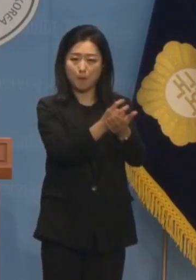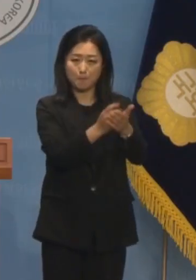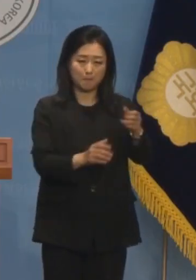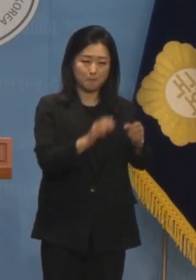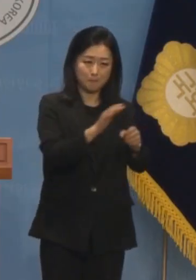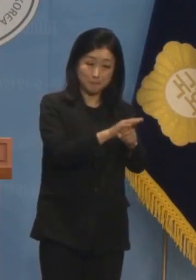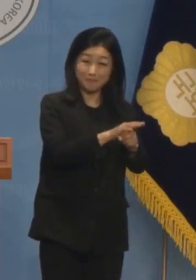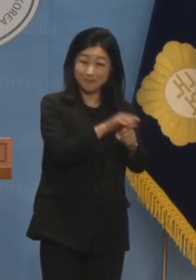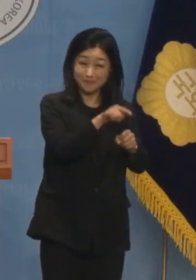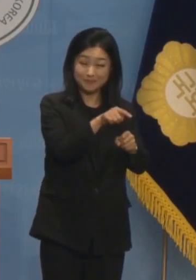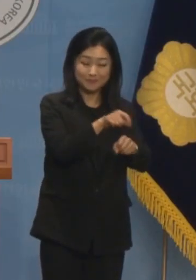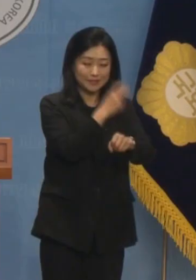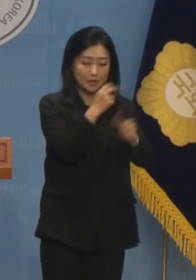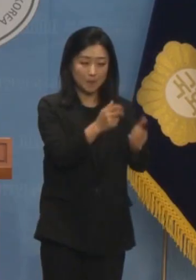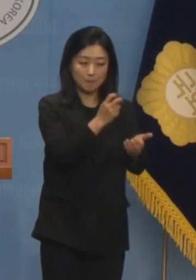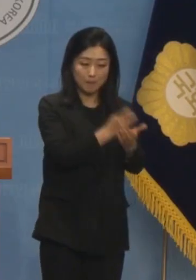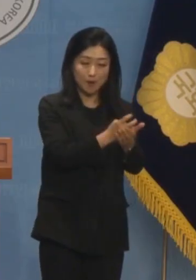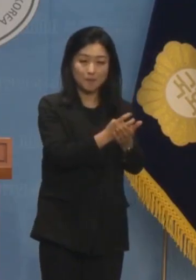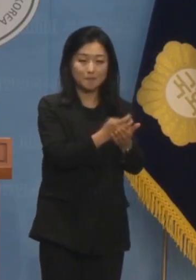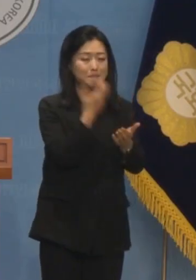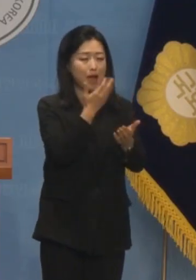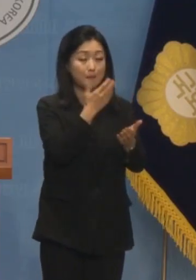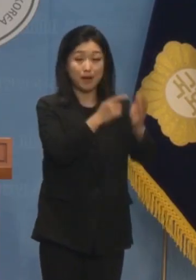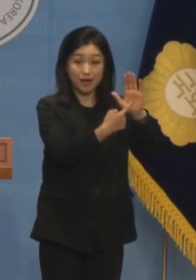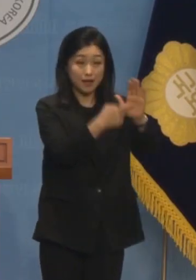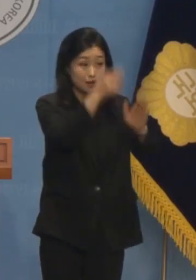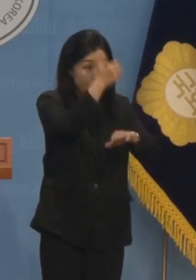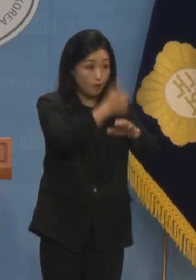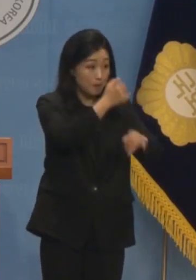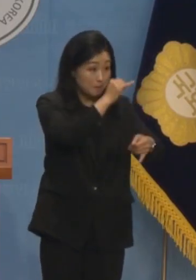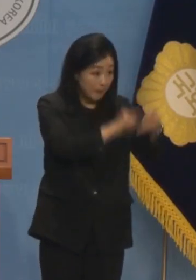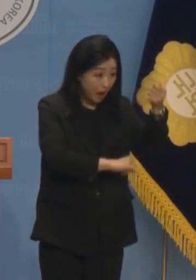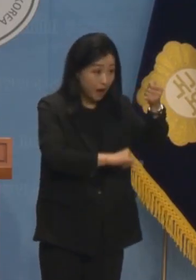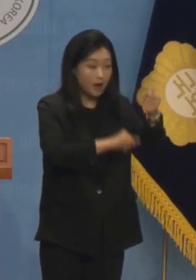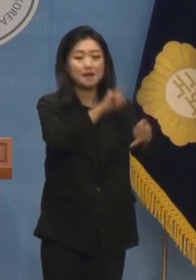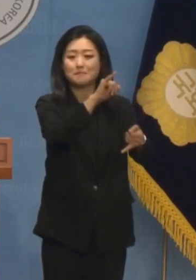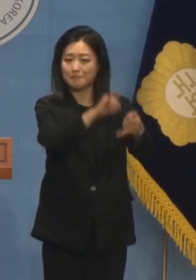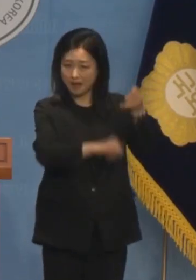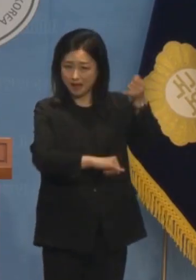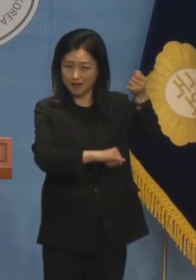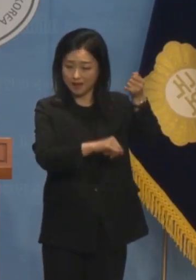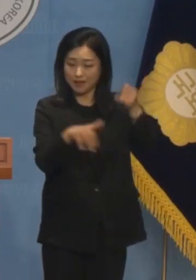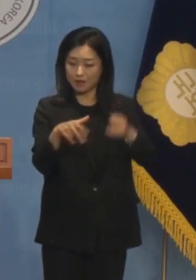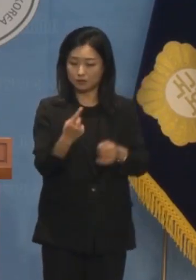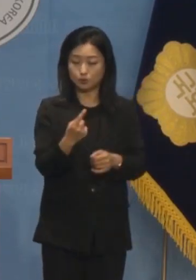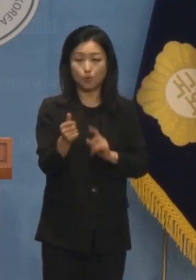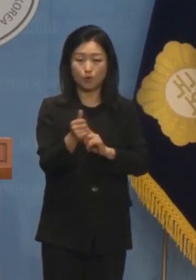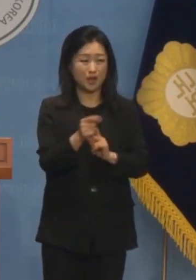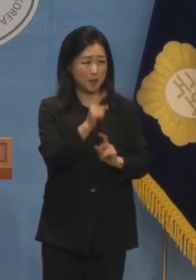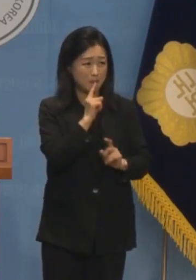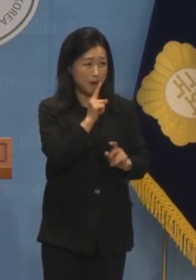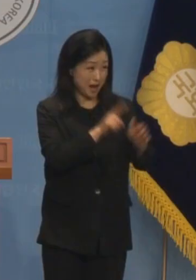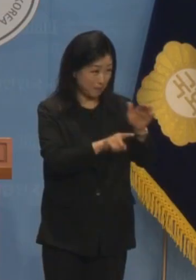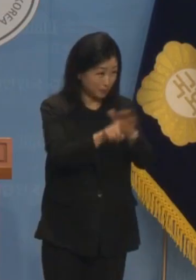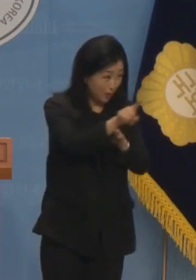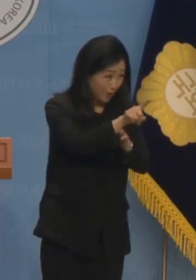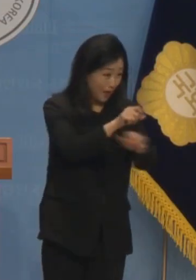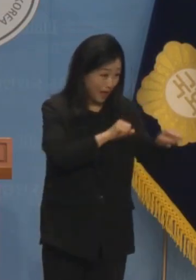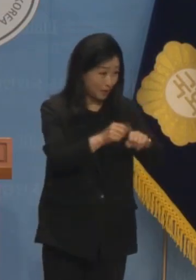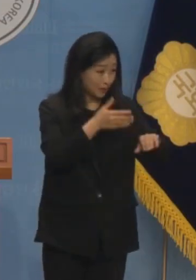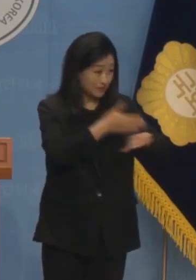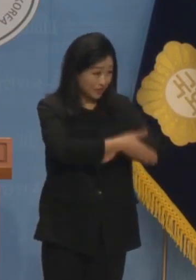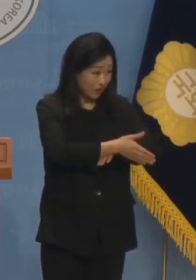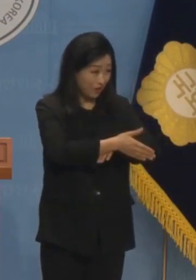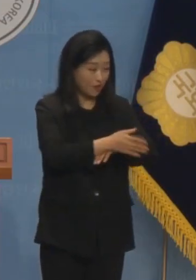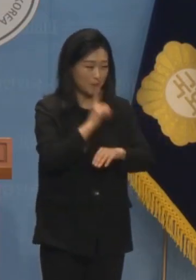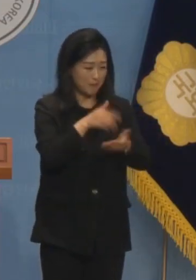약속했지만 아무것도 지키지 않았습니다. 조국 대표는 말이 앞서고 행동은 따르지 않는